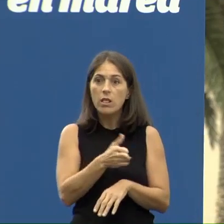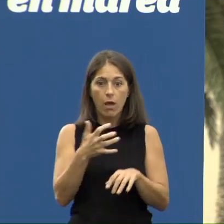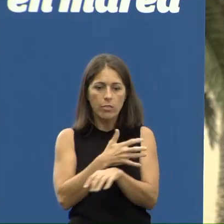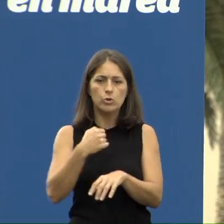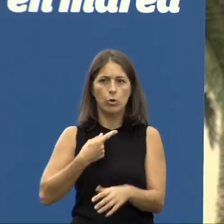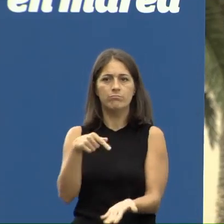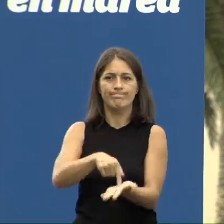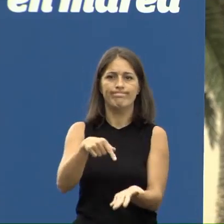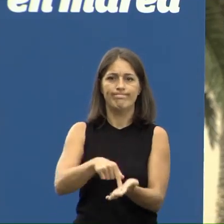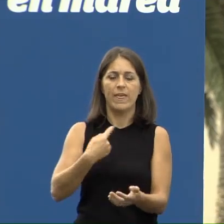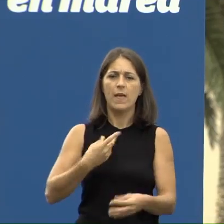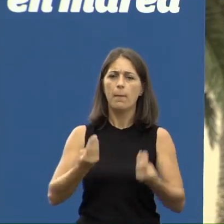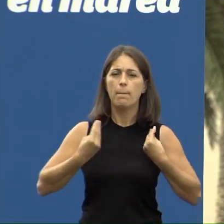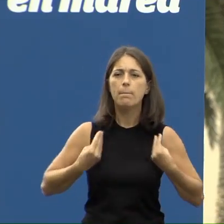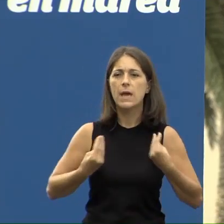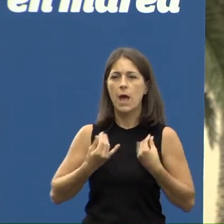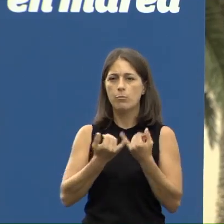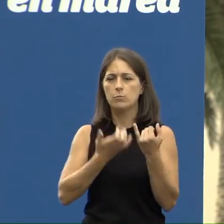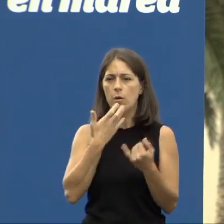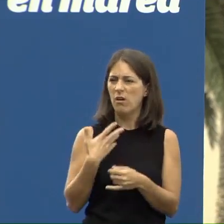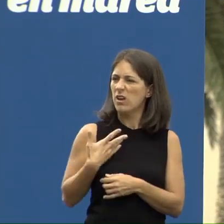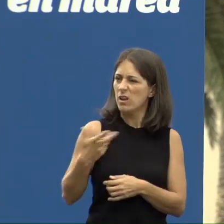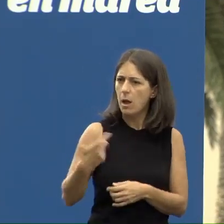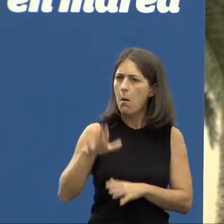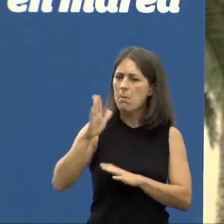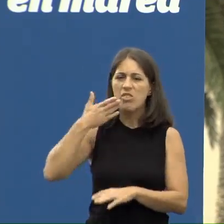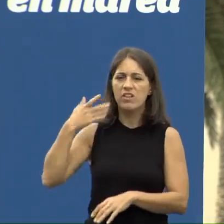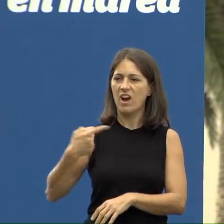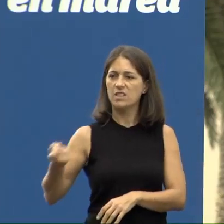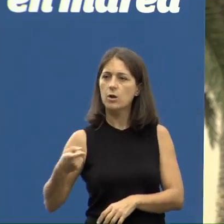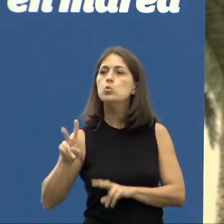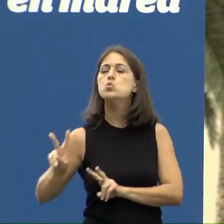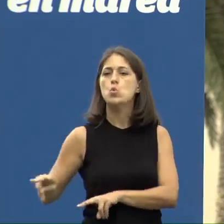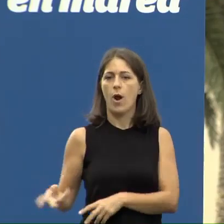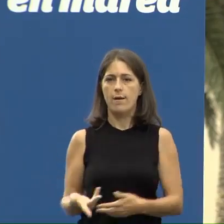reivindicar hoxe. A vida poderedes quitarme, mas non a dignidade.